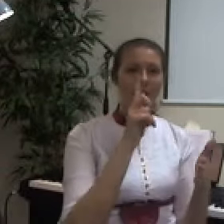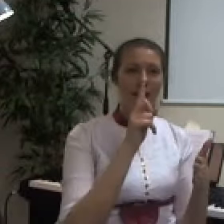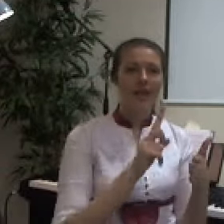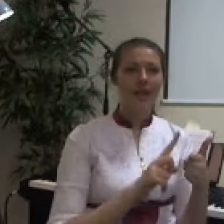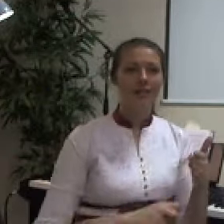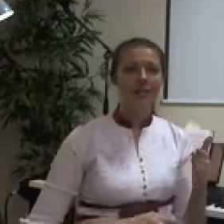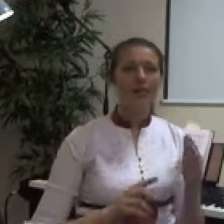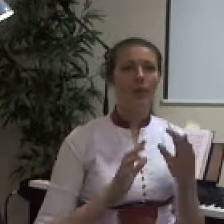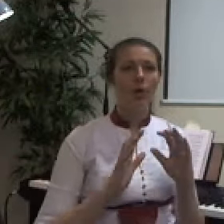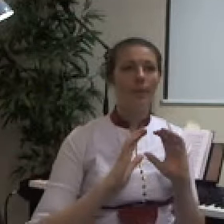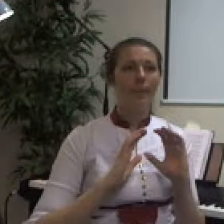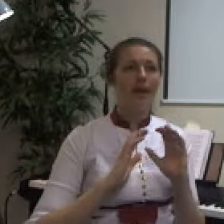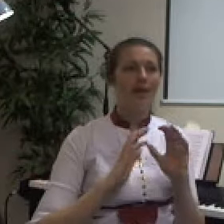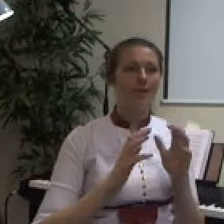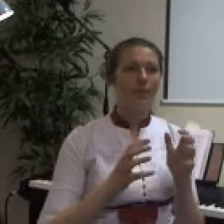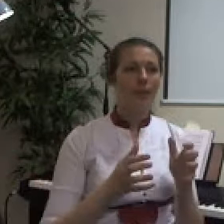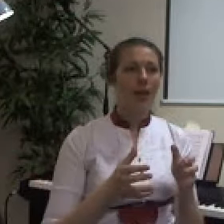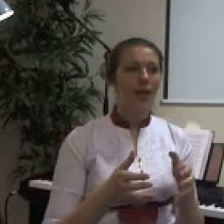земле.